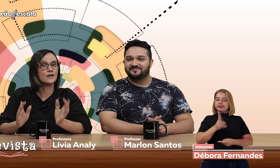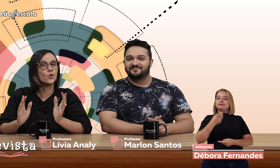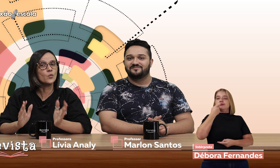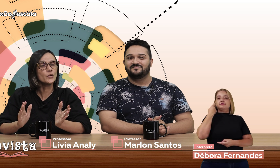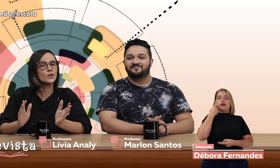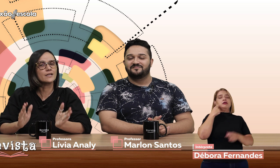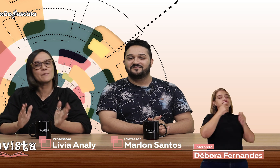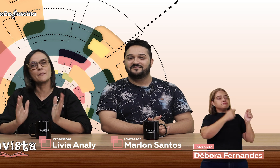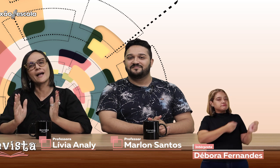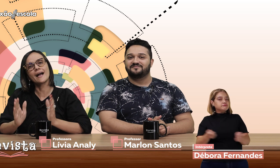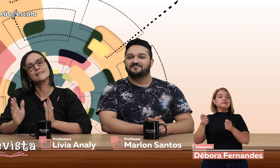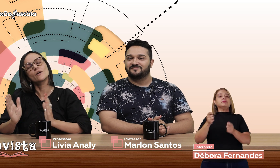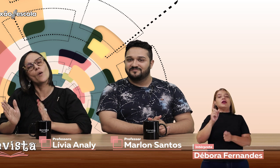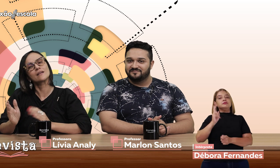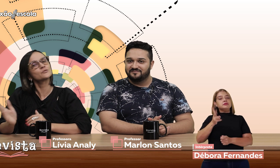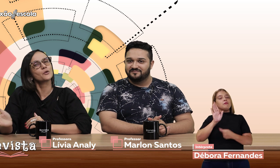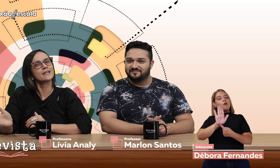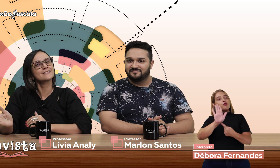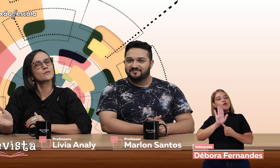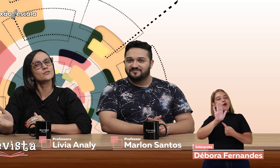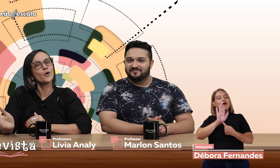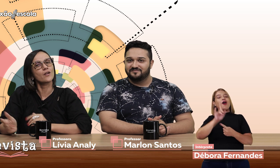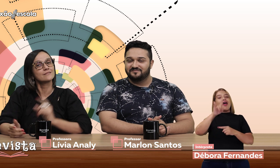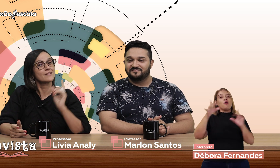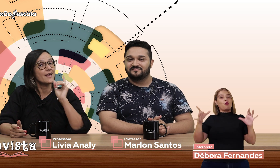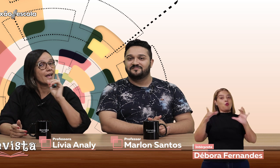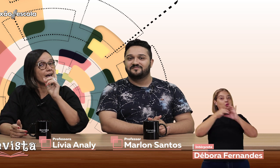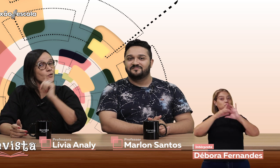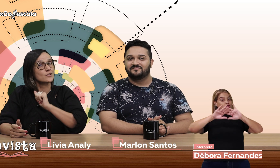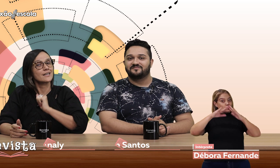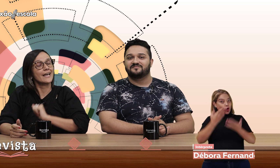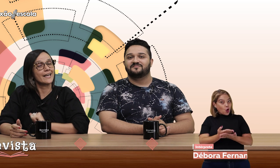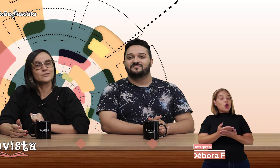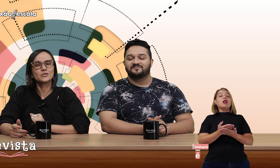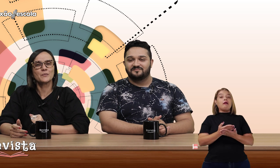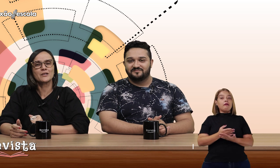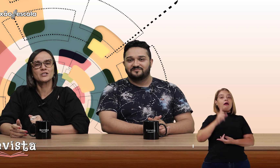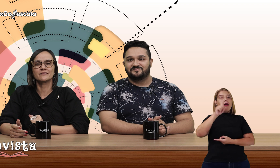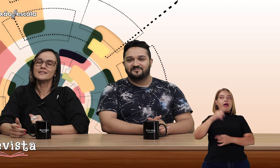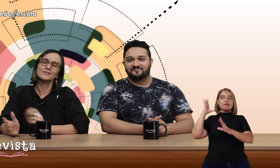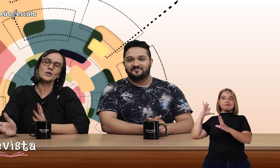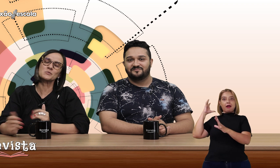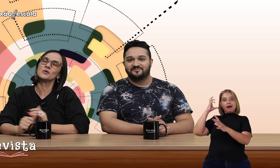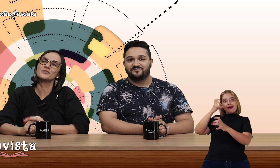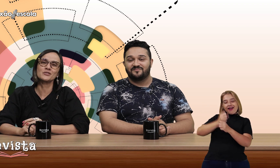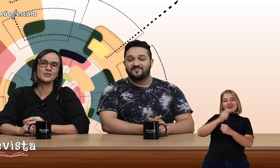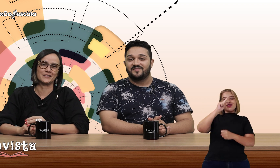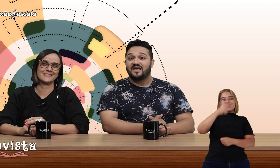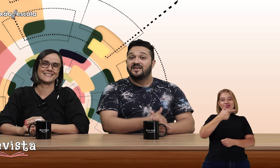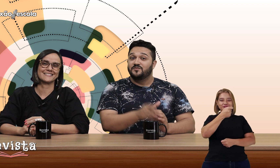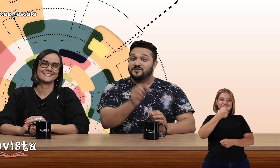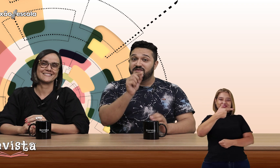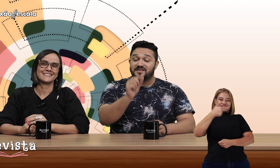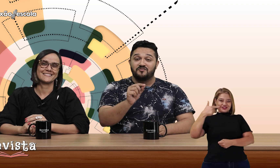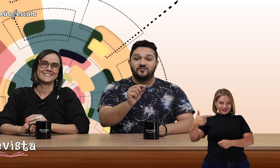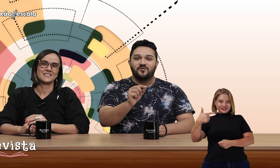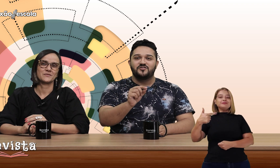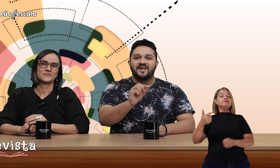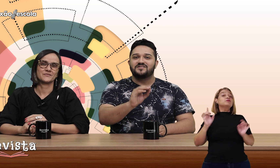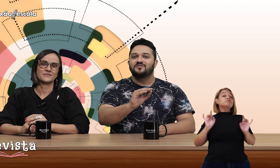um programa para cada quadro do Conexão Escola. É a nossa retrospectiva 2022. E o especial de hoje é